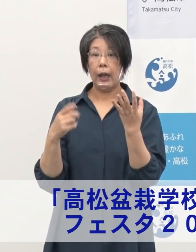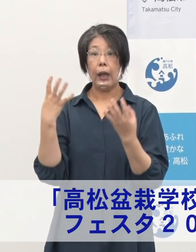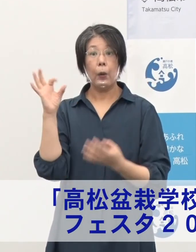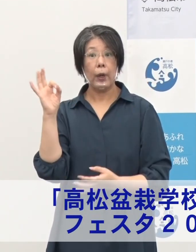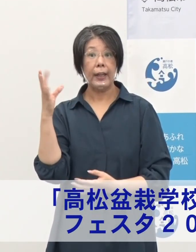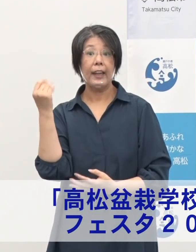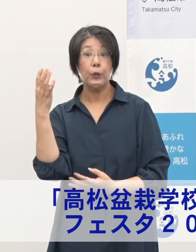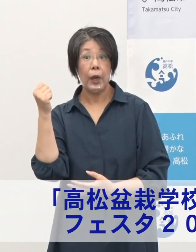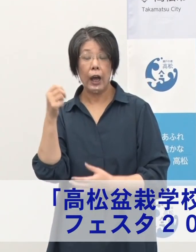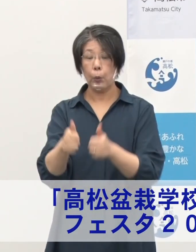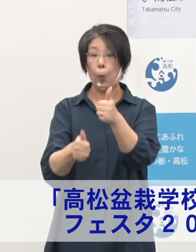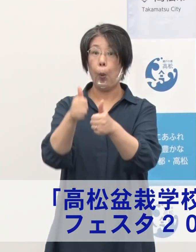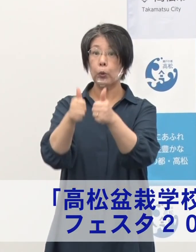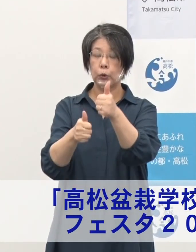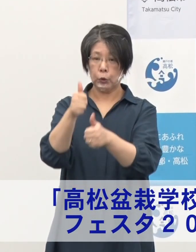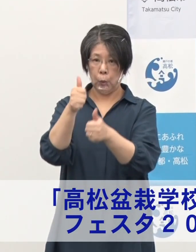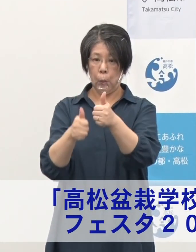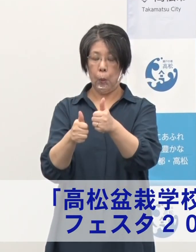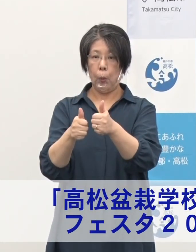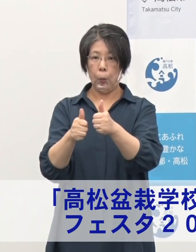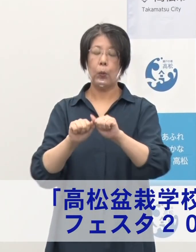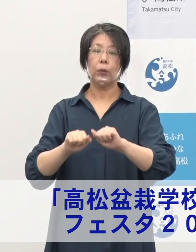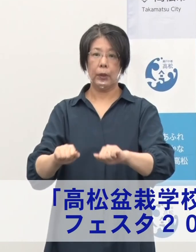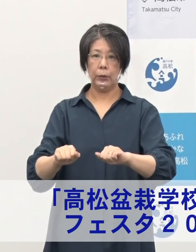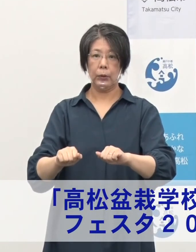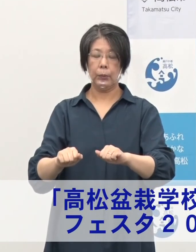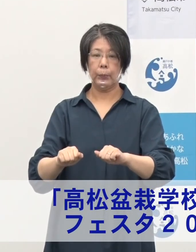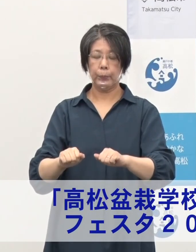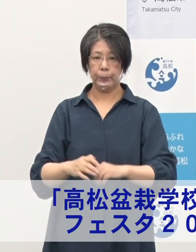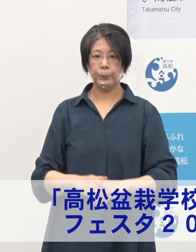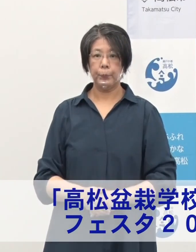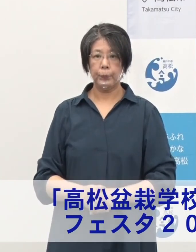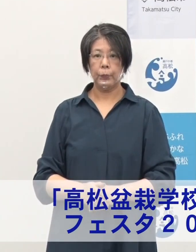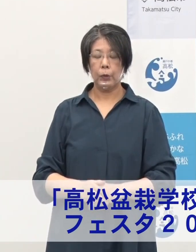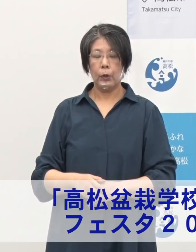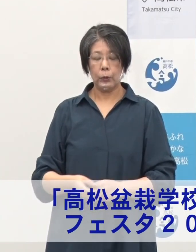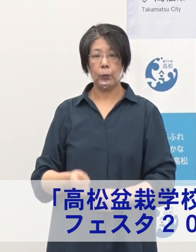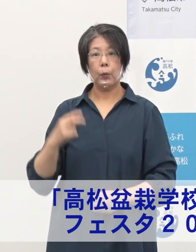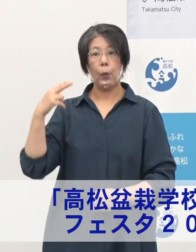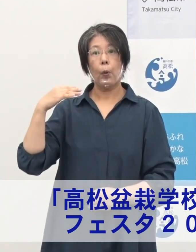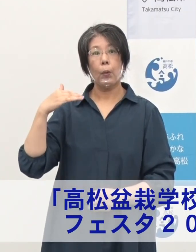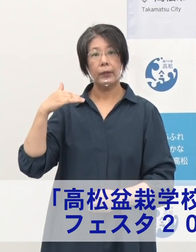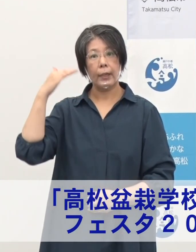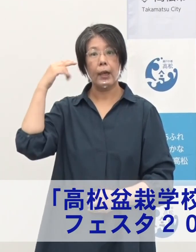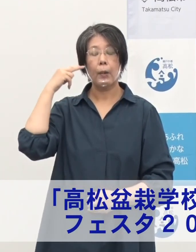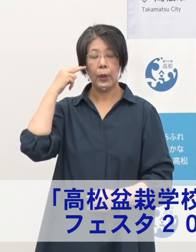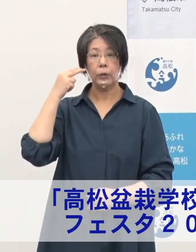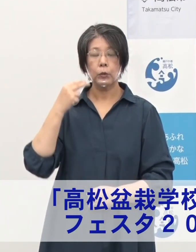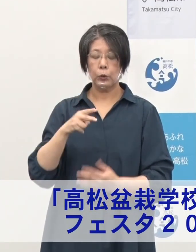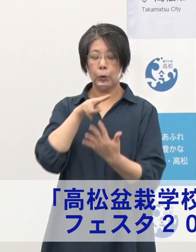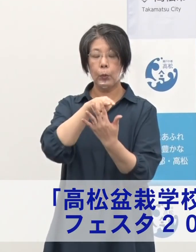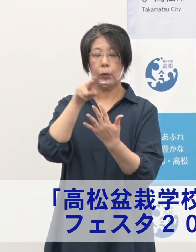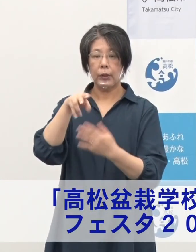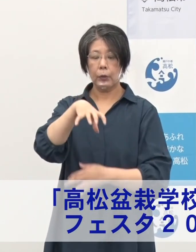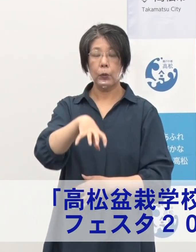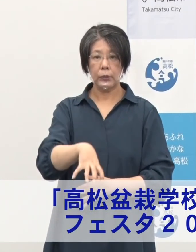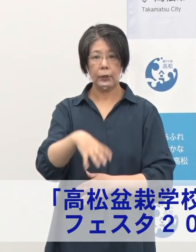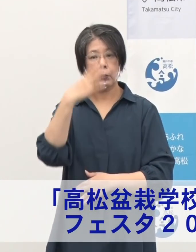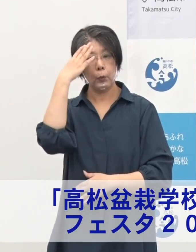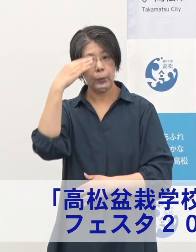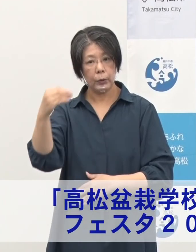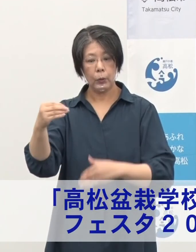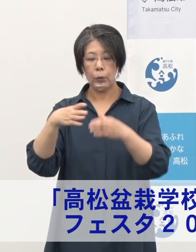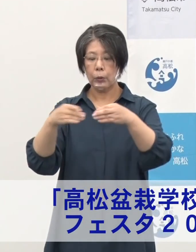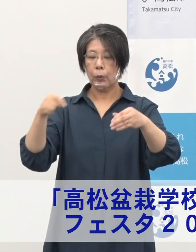てオンラインイベントの特性を生かして高松盆栽の外の魅力を広く国内外に発信を